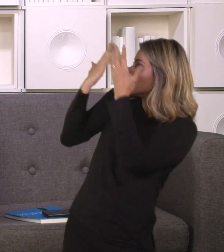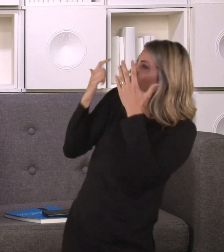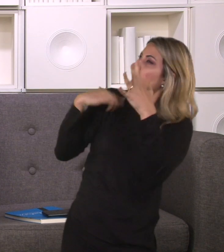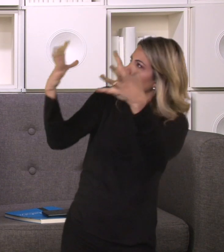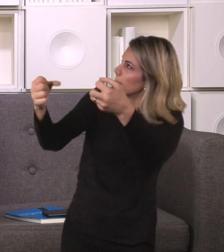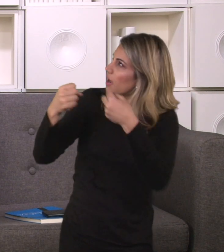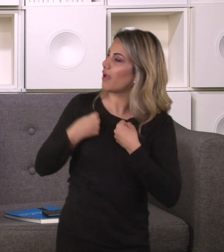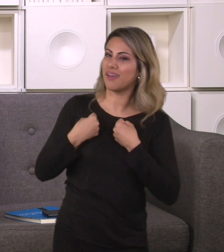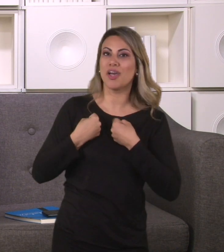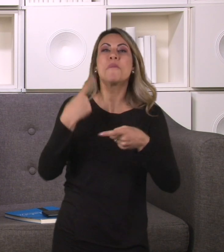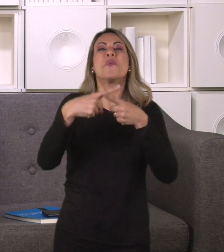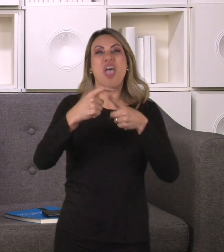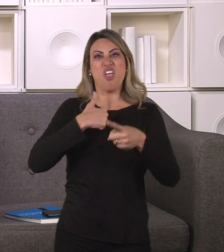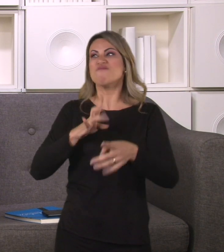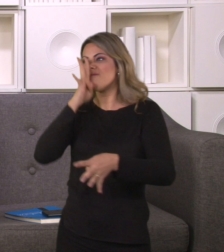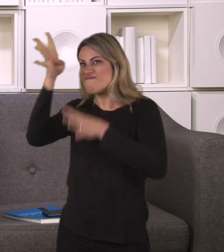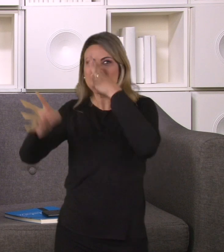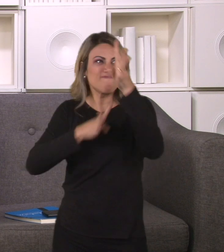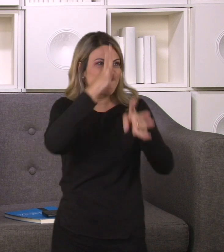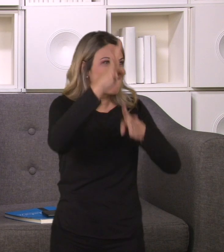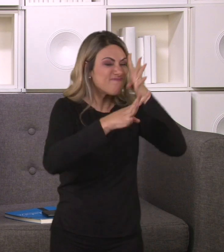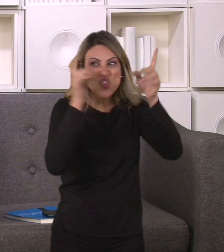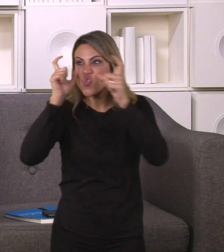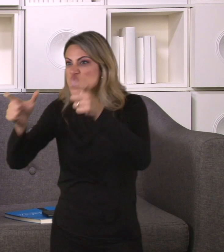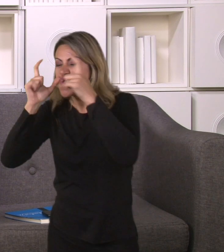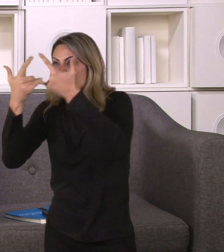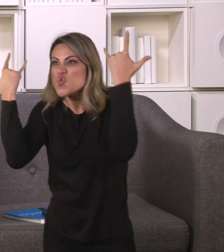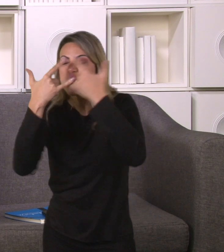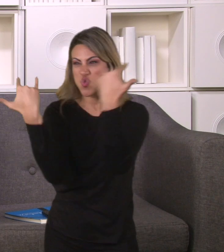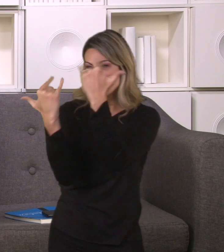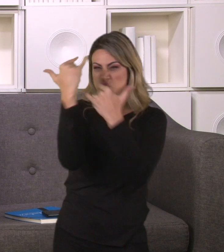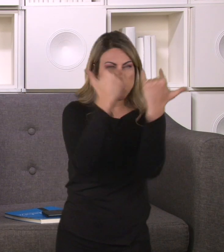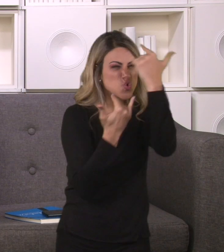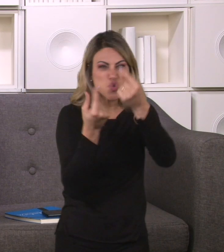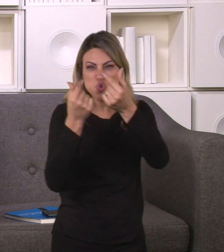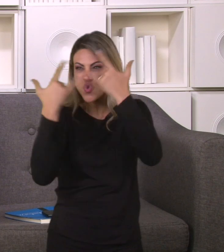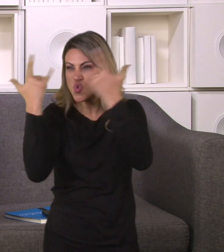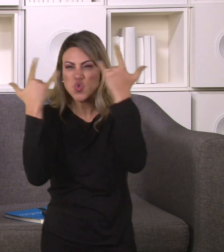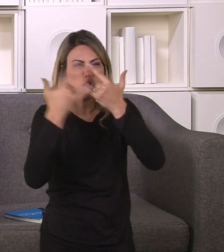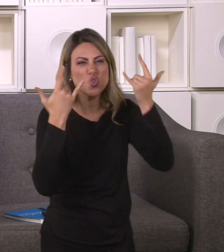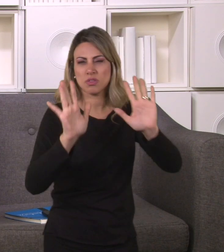nada que não tenha vindo das mãos de Deus. Eu não quero ter na minha mão nada que não me tenha